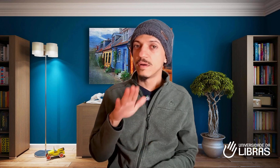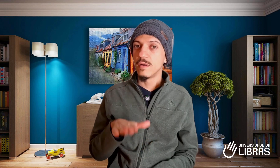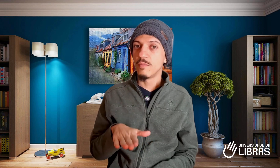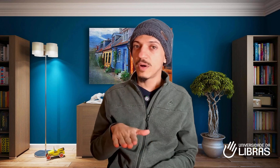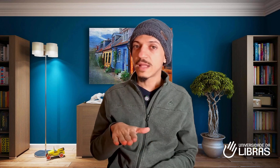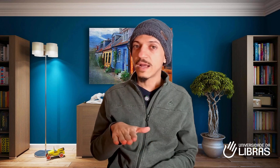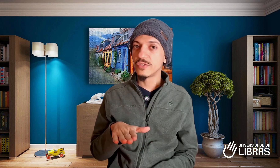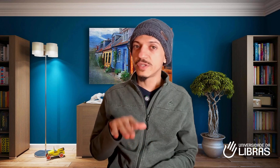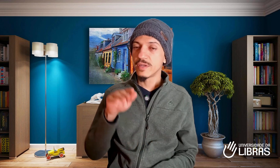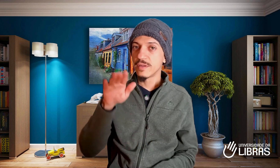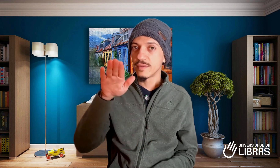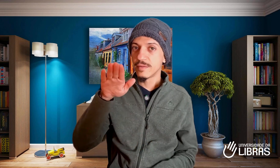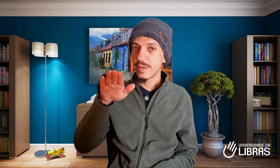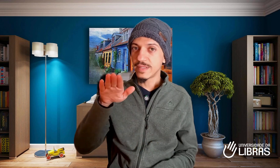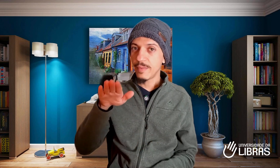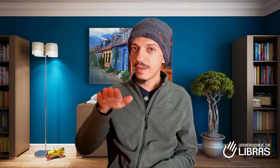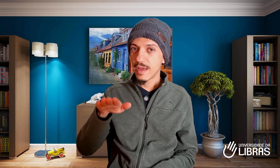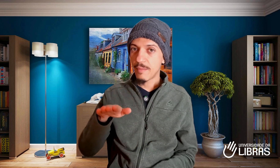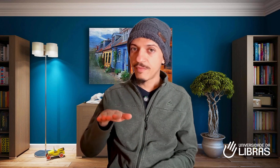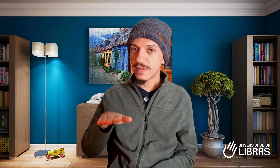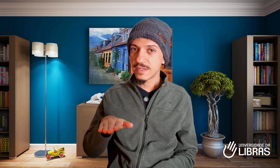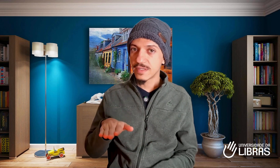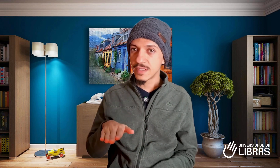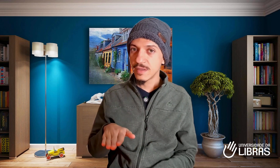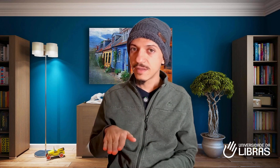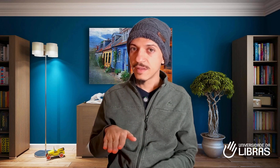Boa tarde. Percebe? A mão fazendo assim.